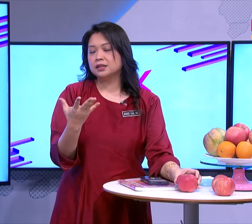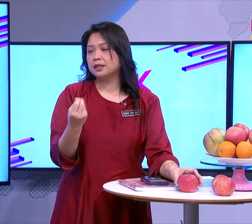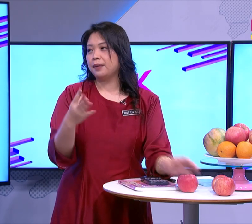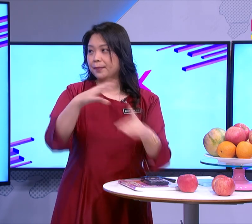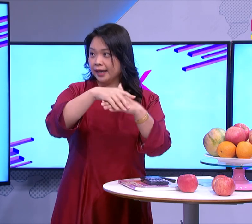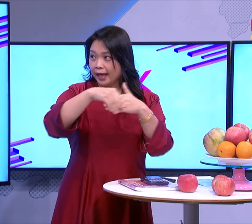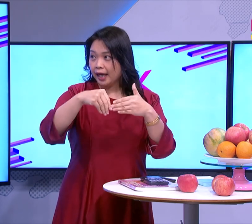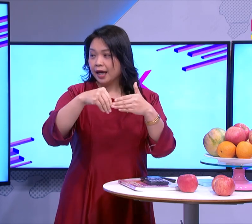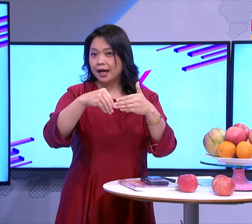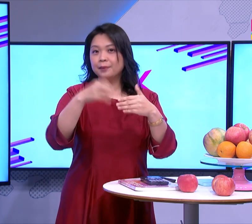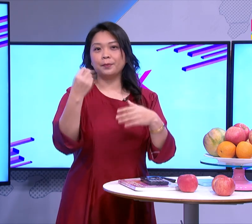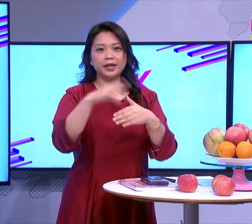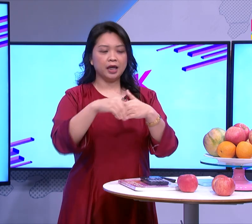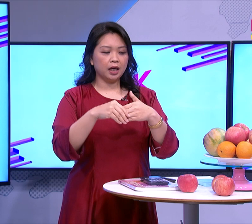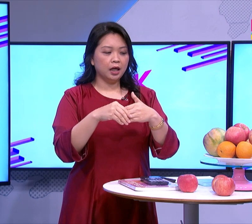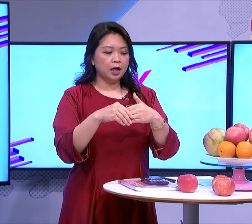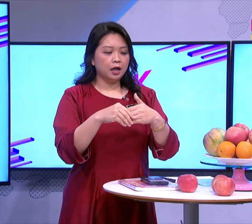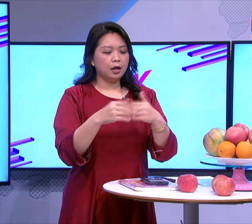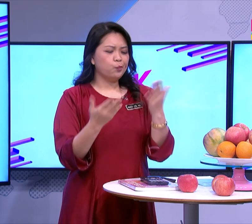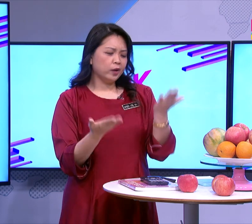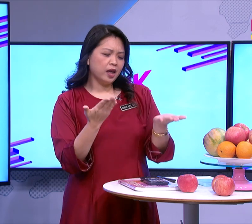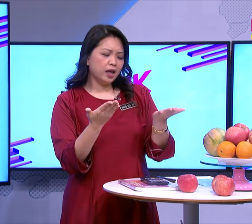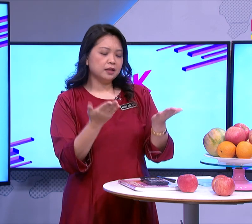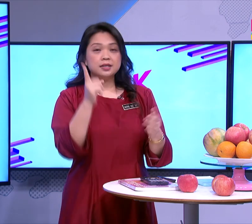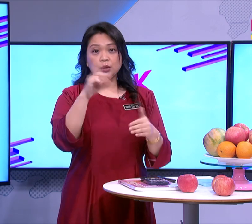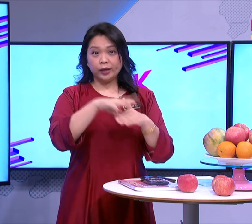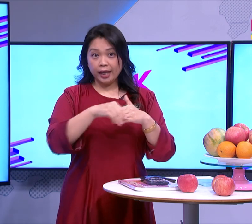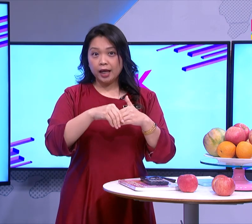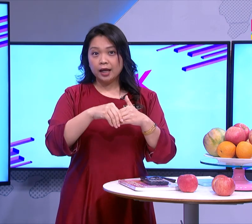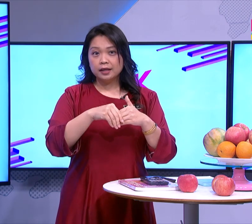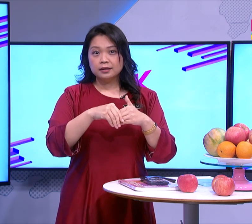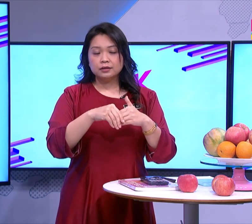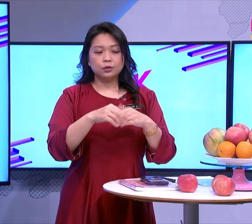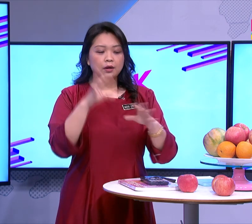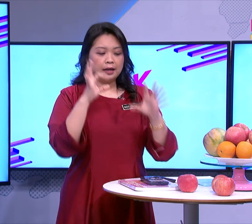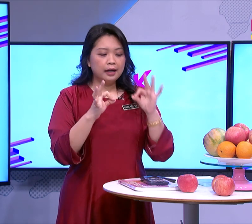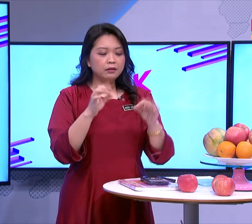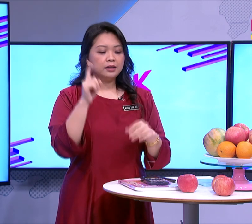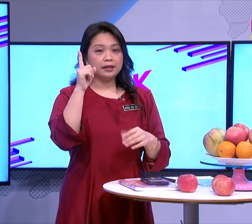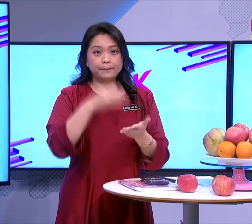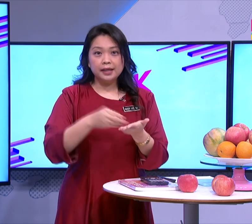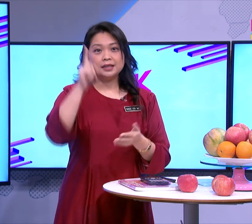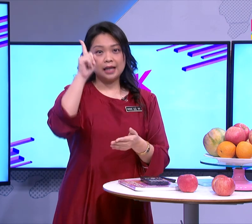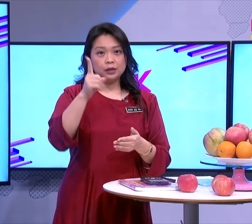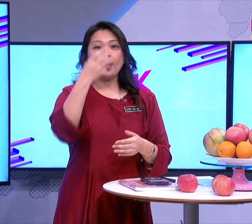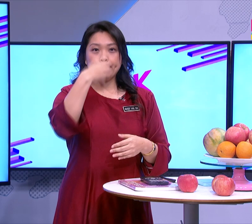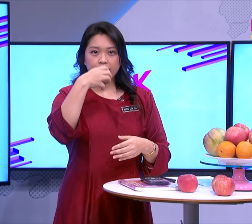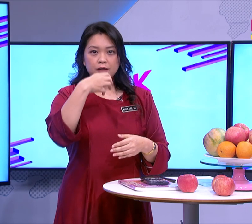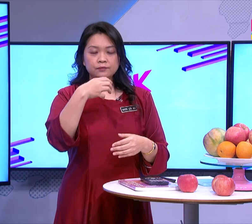Berapa tinggi bak peringge mungkin satu ringgit tuh kalau kita nah beli satu Apple